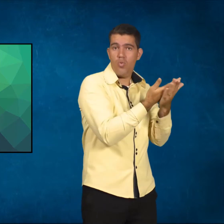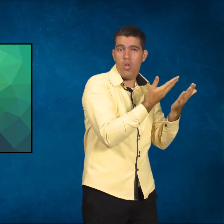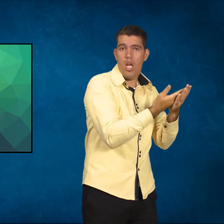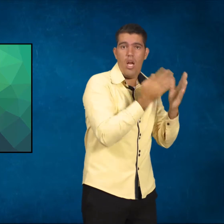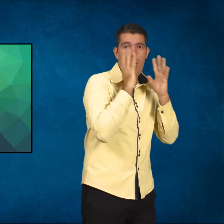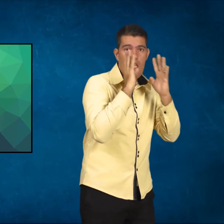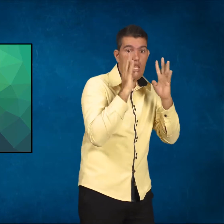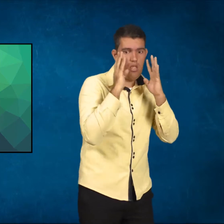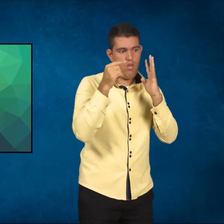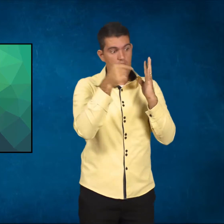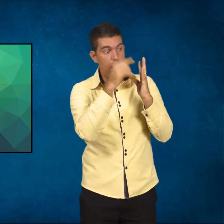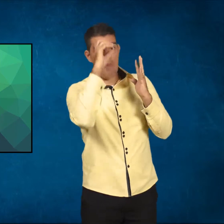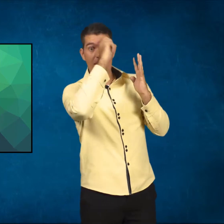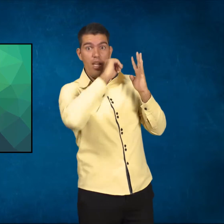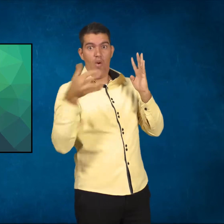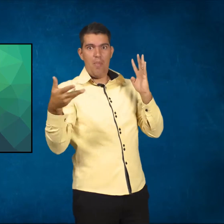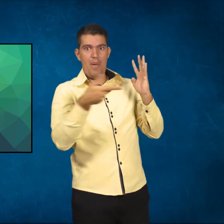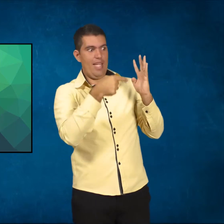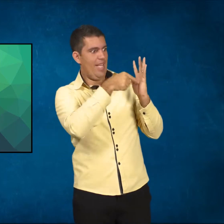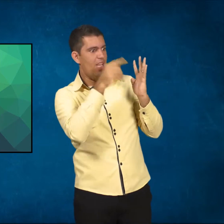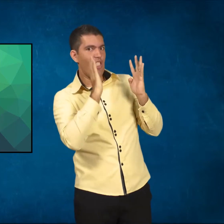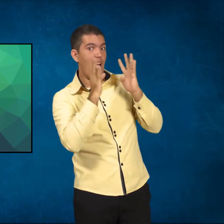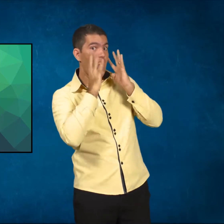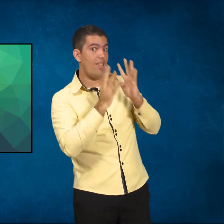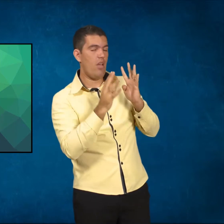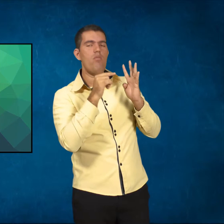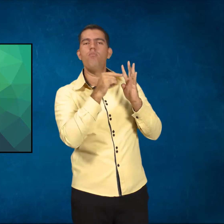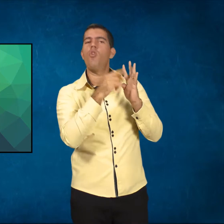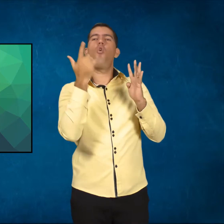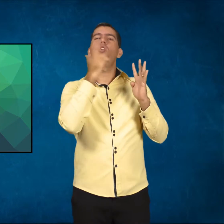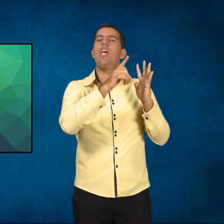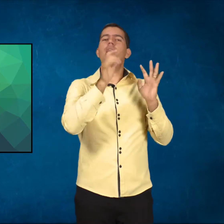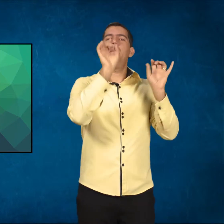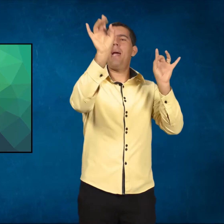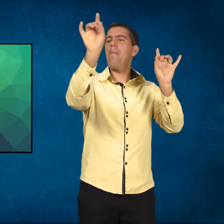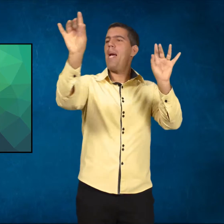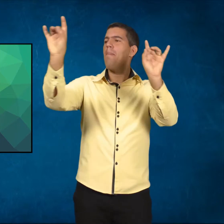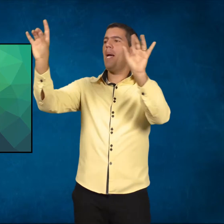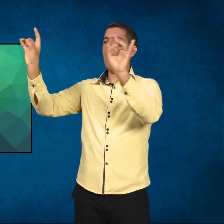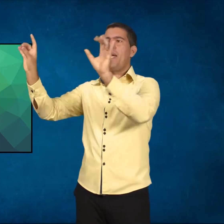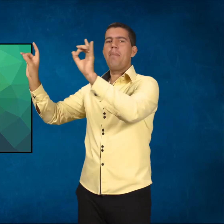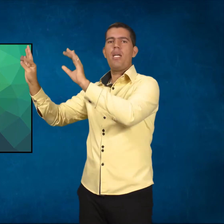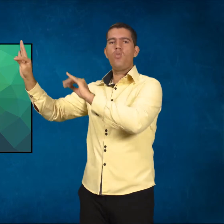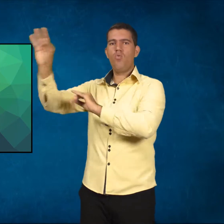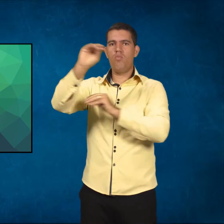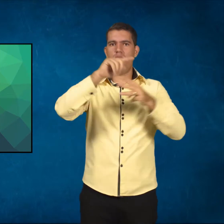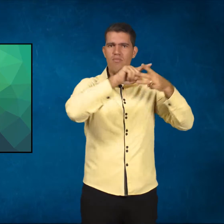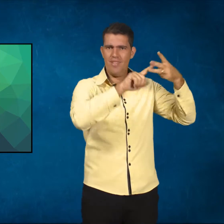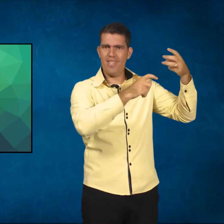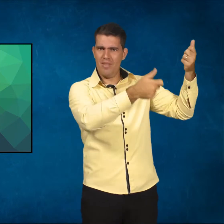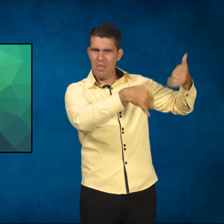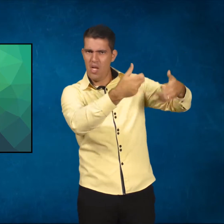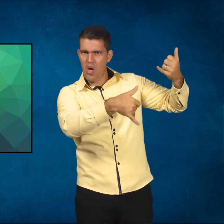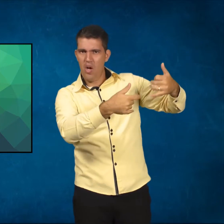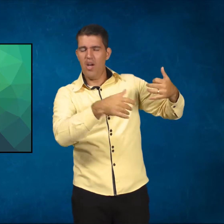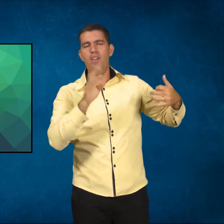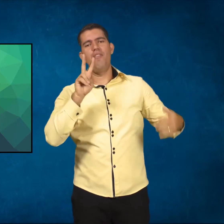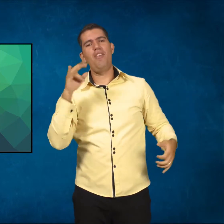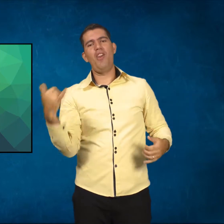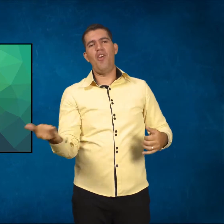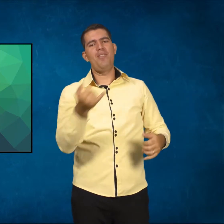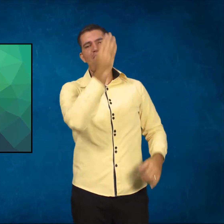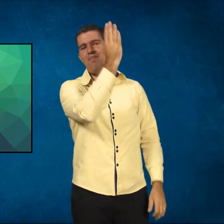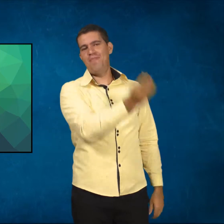uma habilidade, o conhecimento ia ser global, ia servir para tudo. Só que Vygotsky, ele rejeita as 3. Então, ele não acredita que